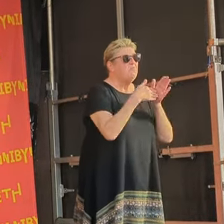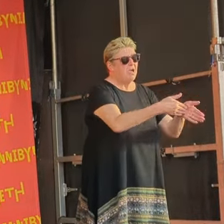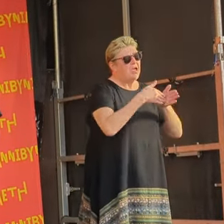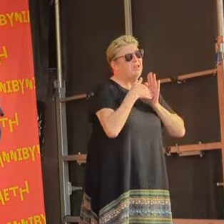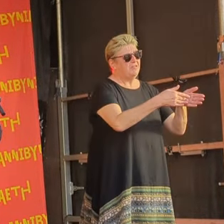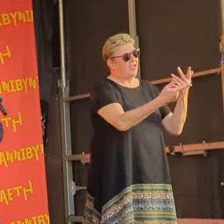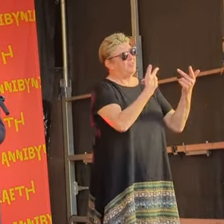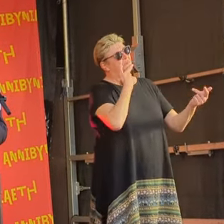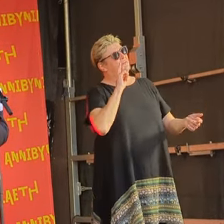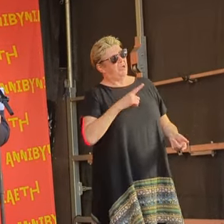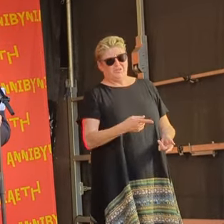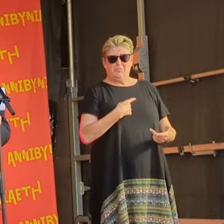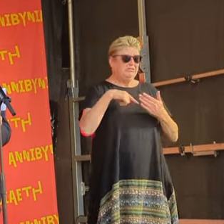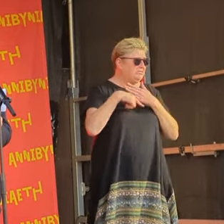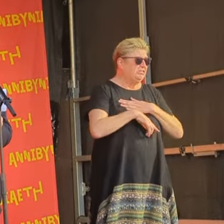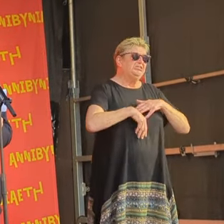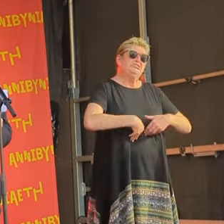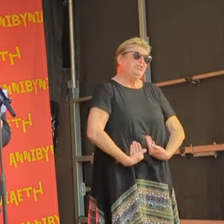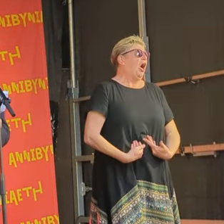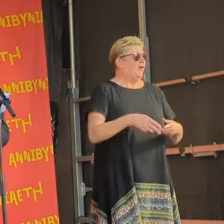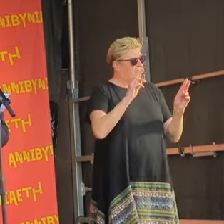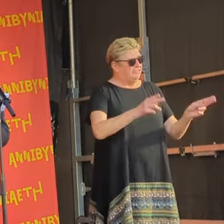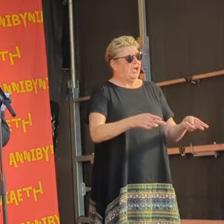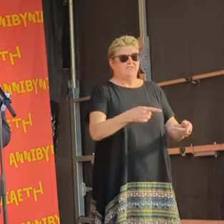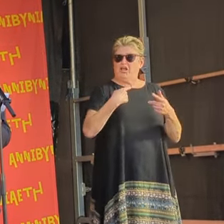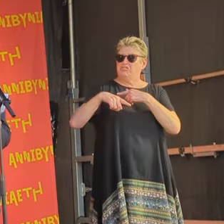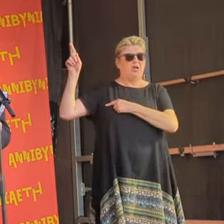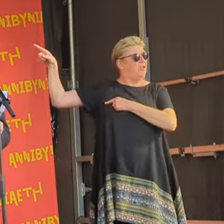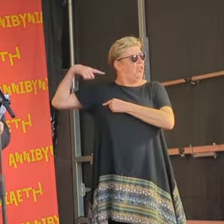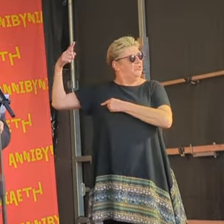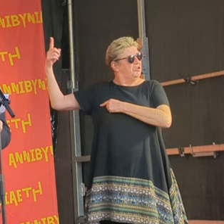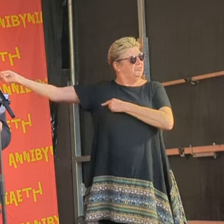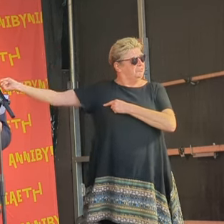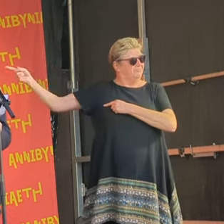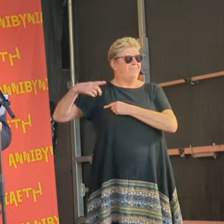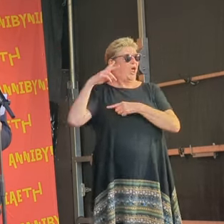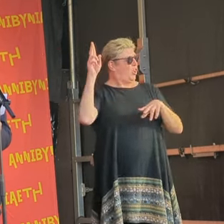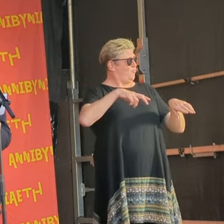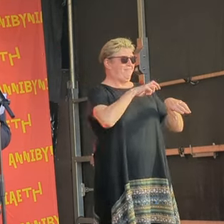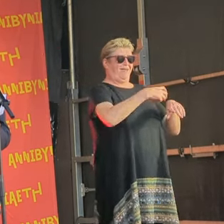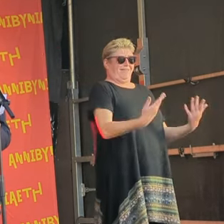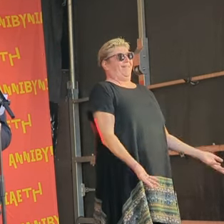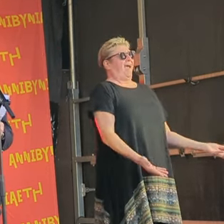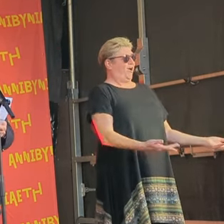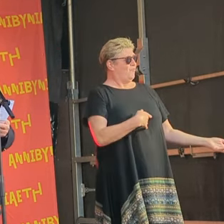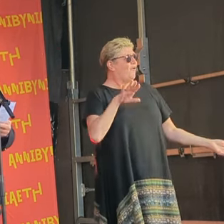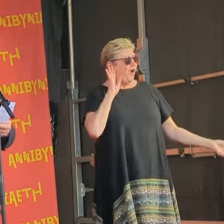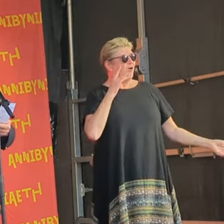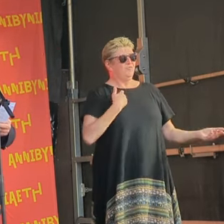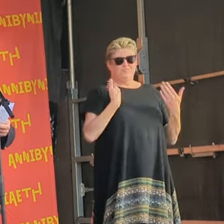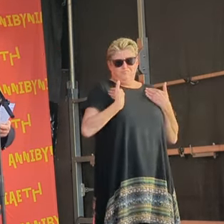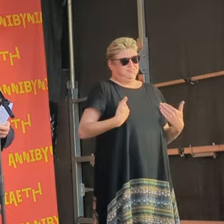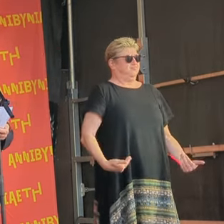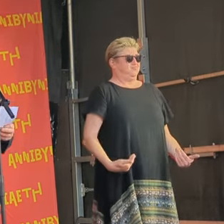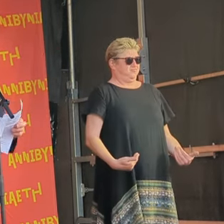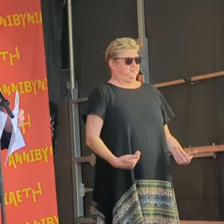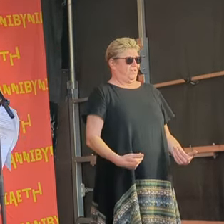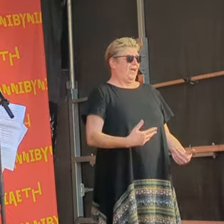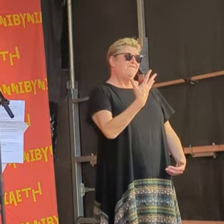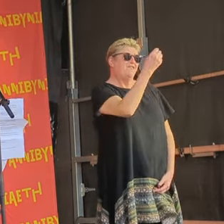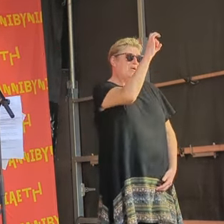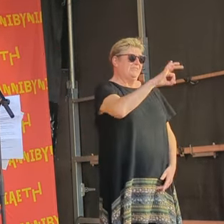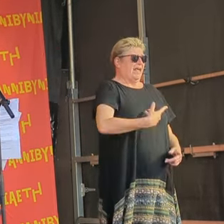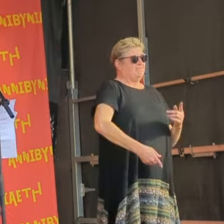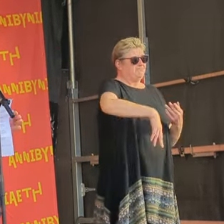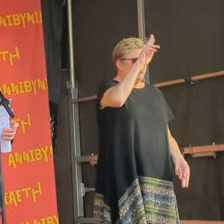her people were starved to death under London rule. And look at Ireland now, as we heard, with an income per head